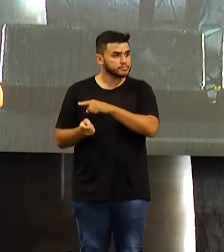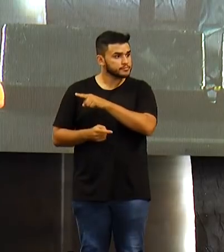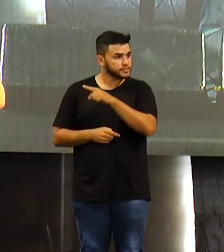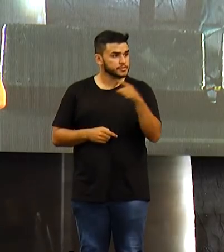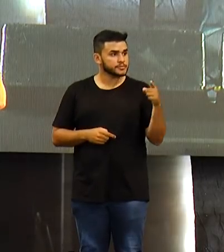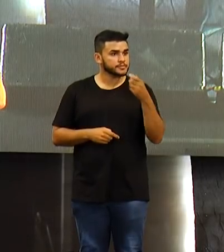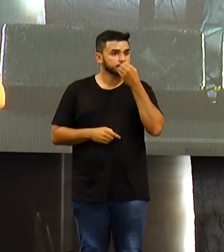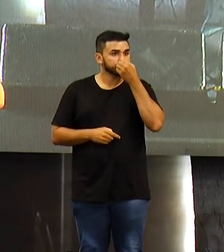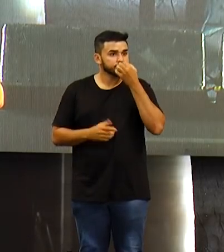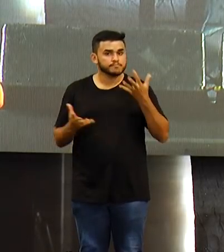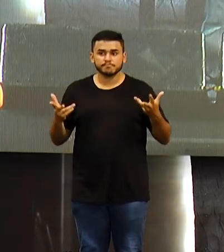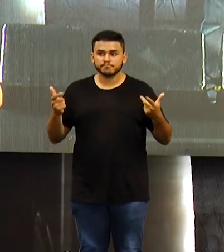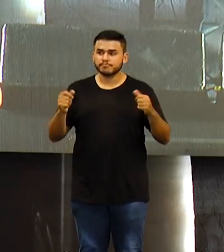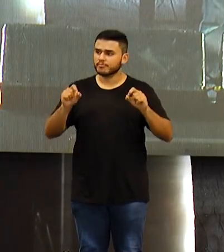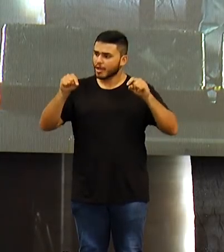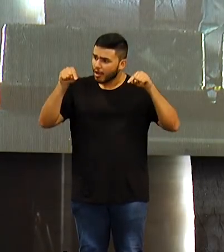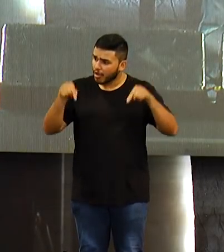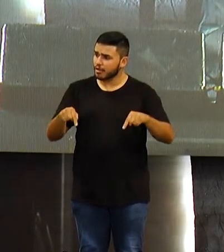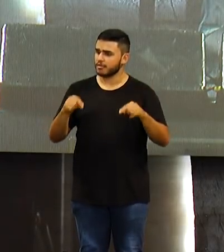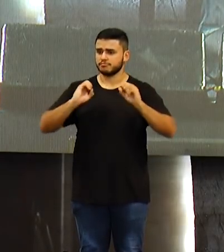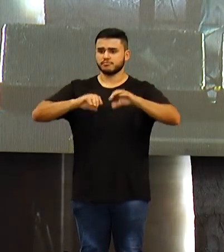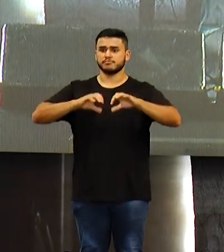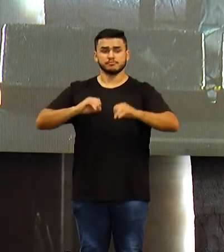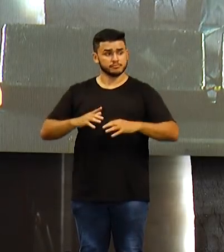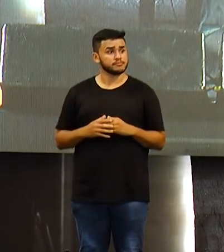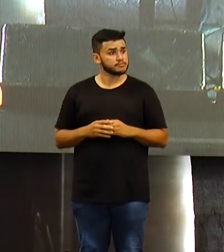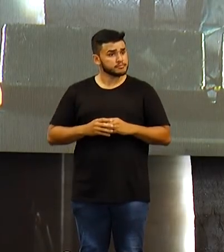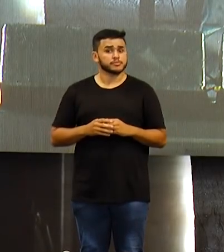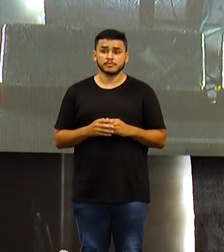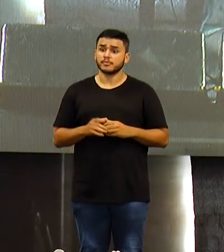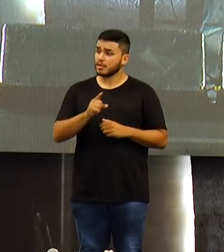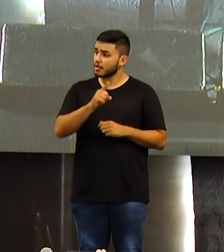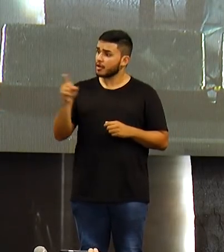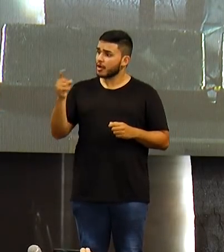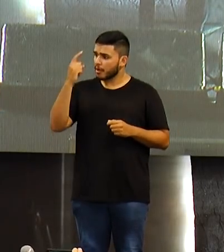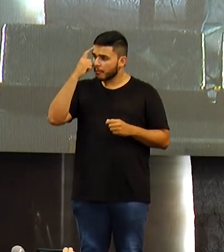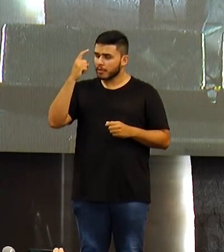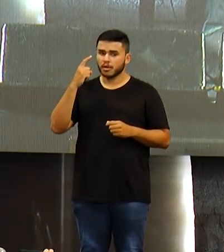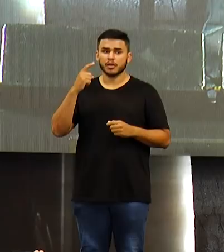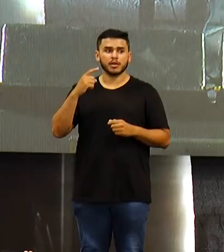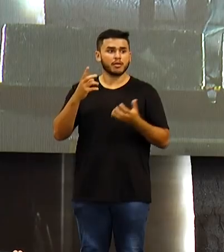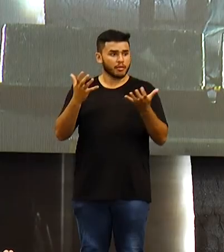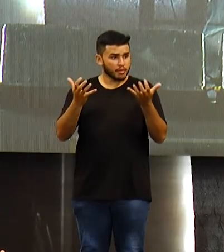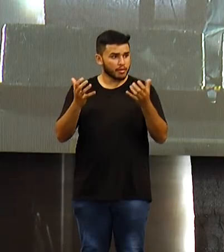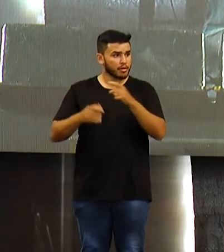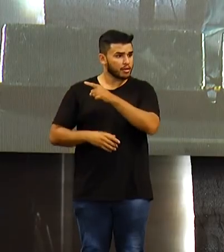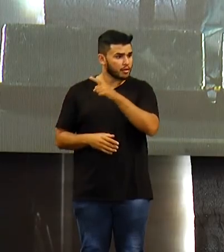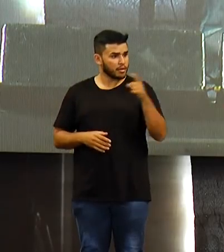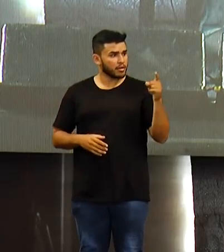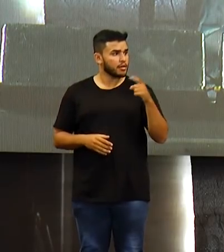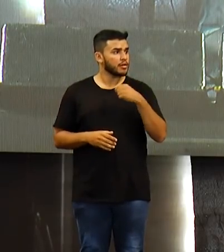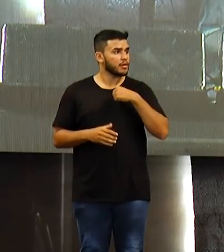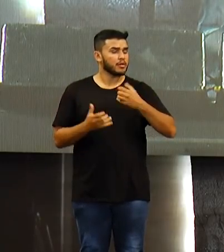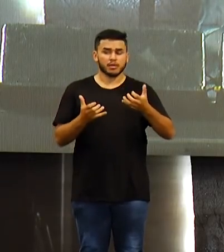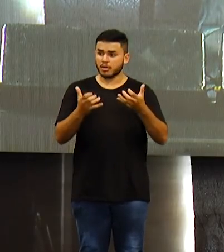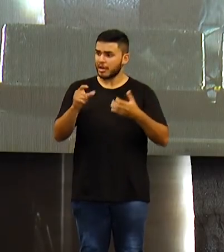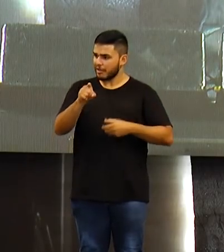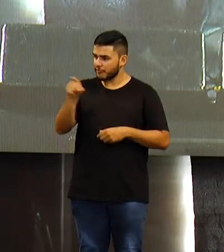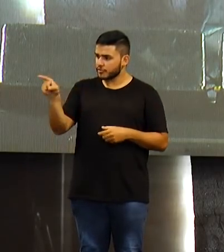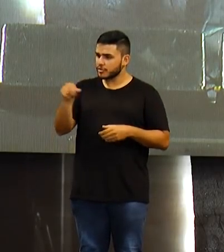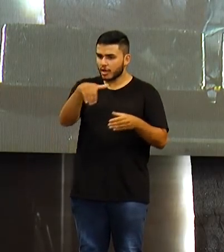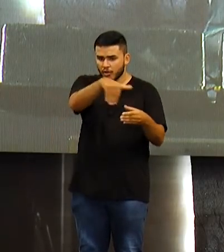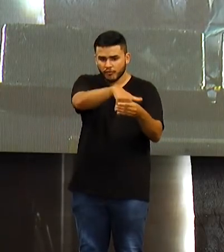local que é sagrado, que é o local de educação. Se vocês, normalmente, quando votam dizendo que estão querendo